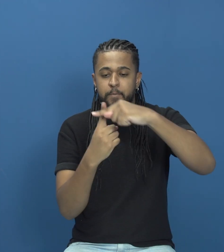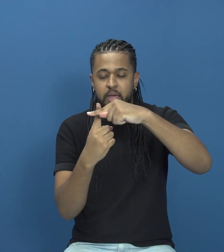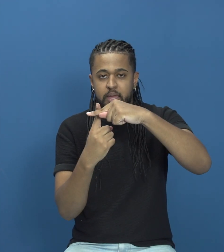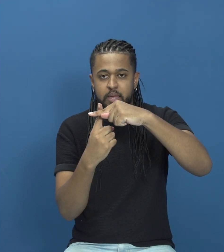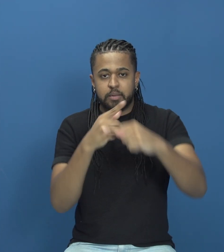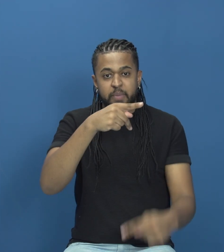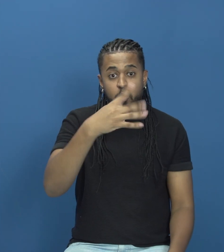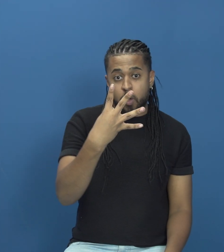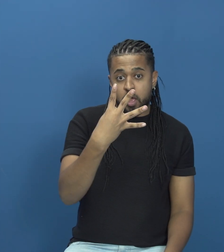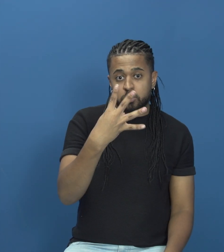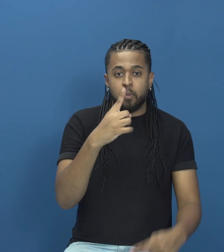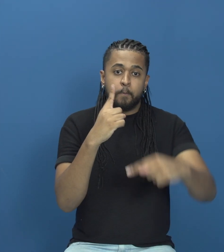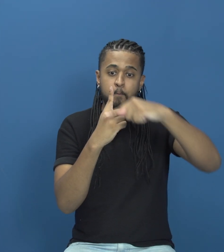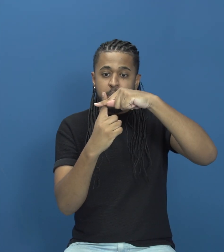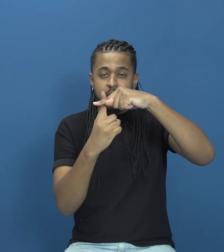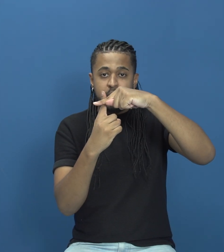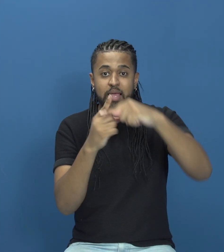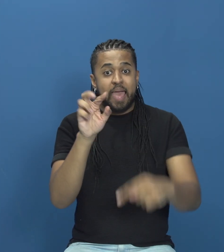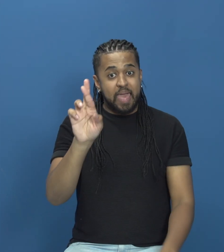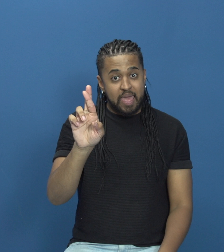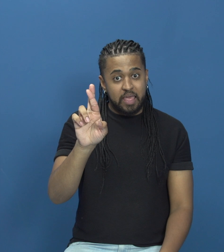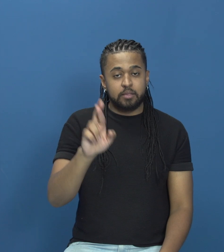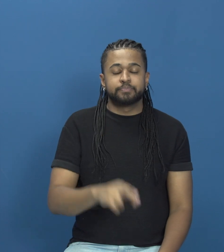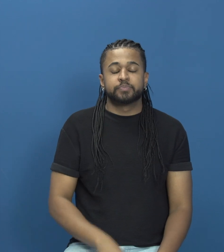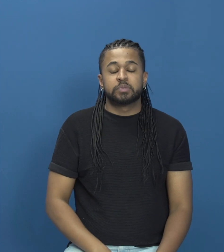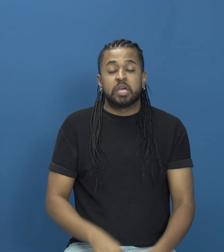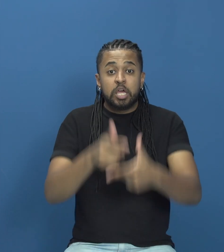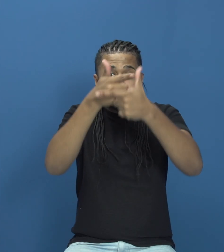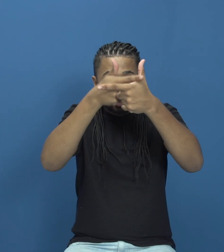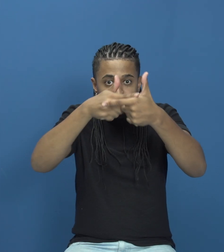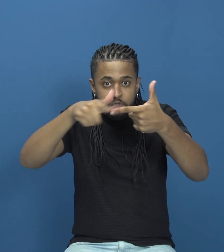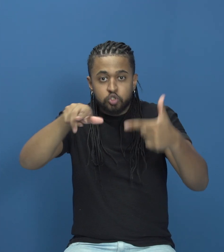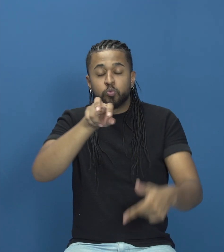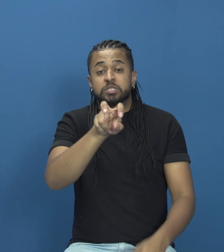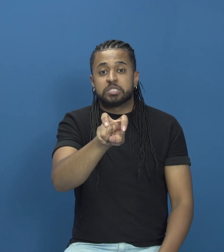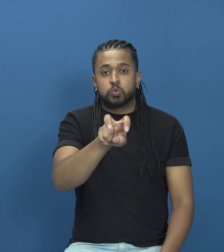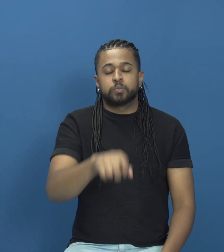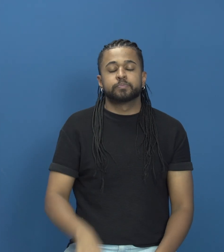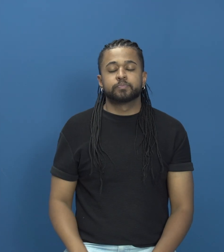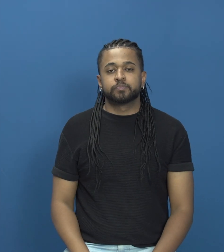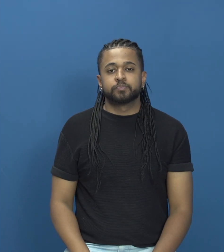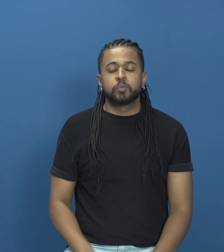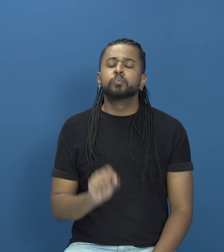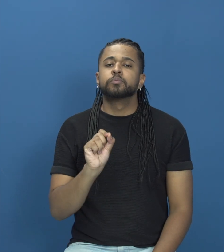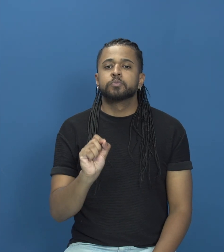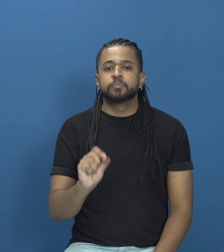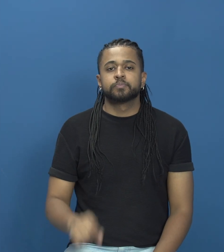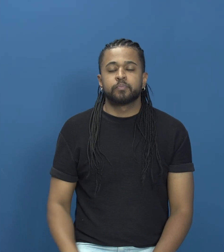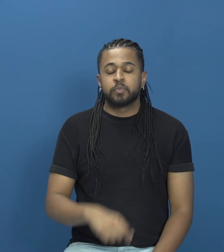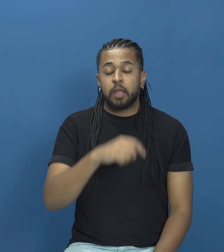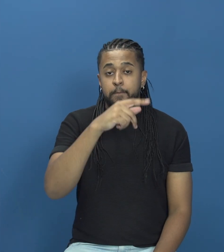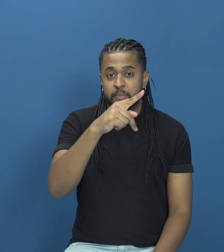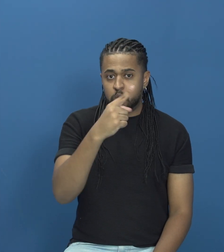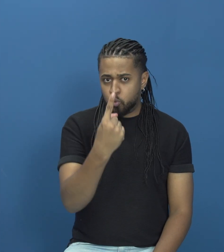mais P4 mais R dividido por 5, em que